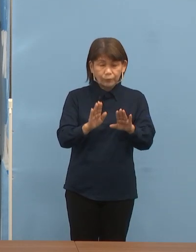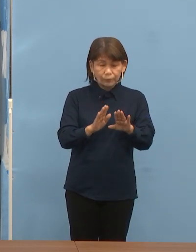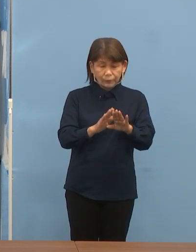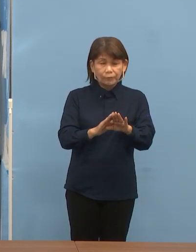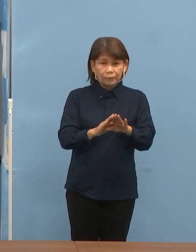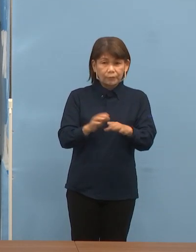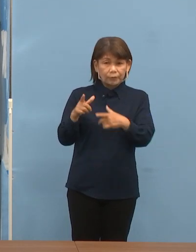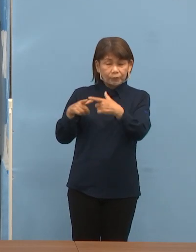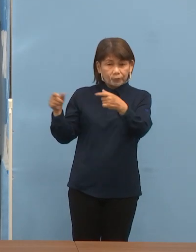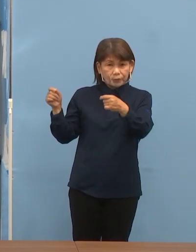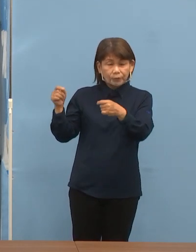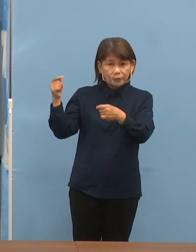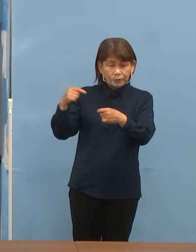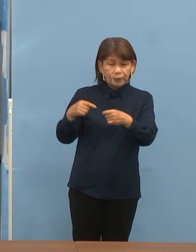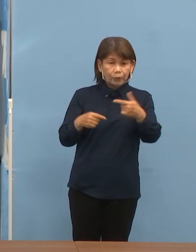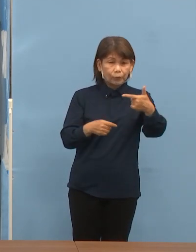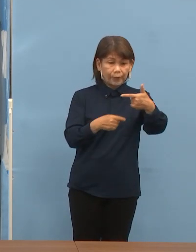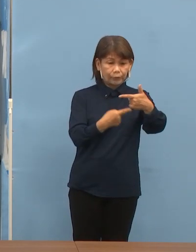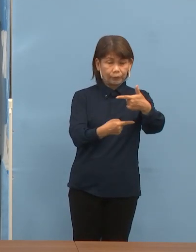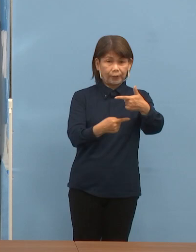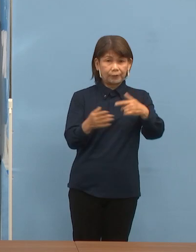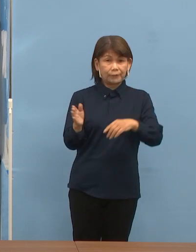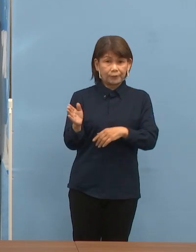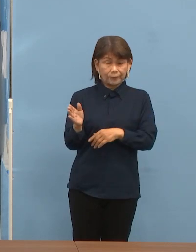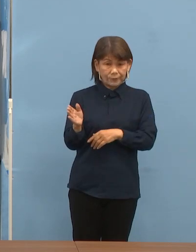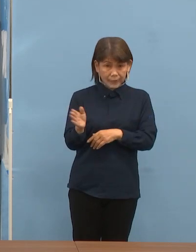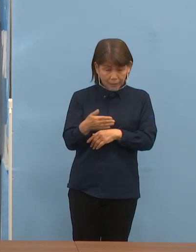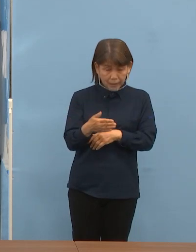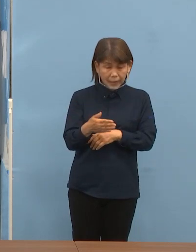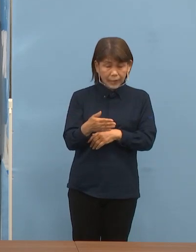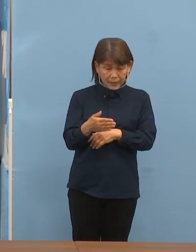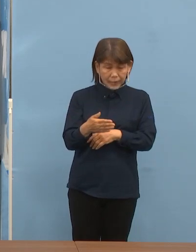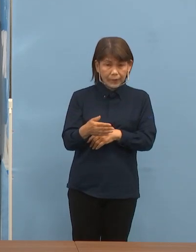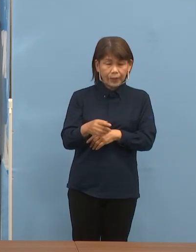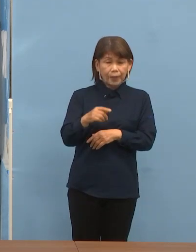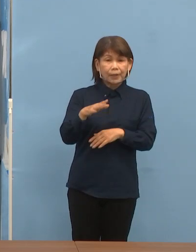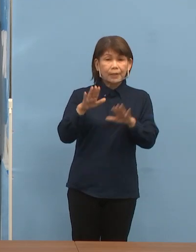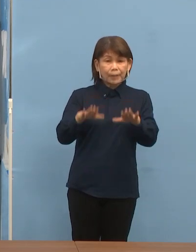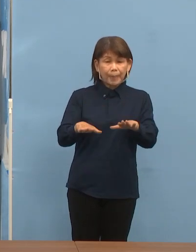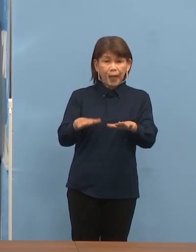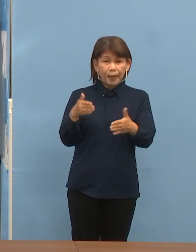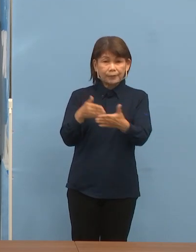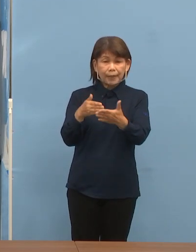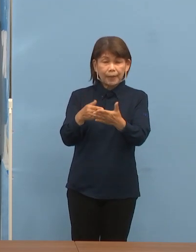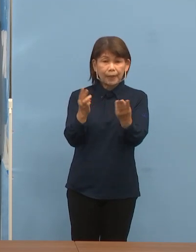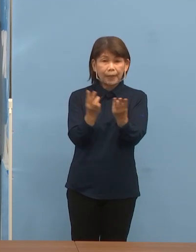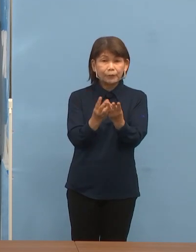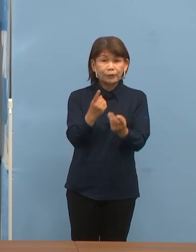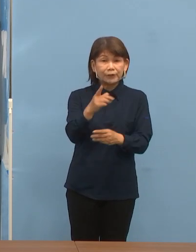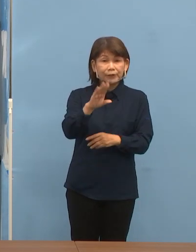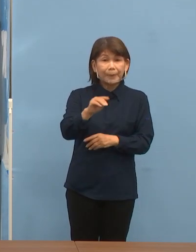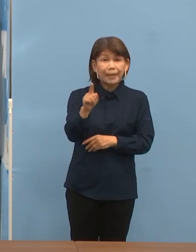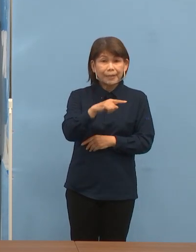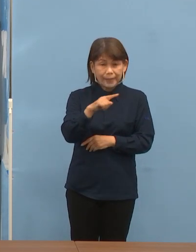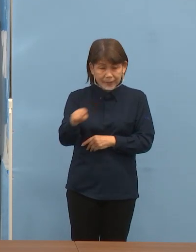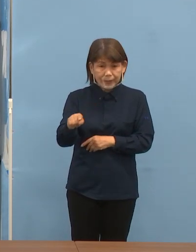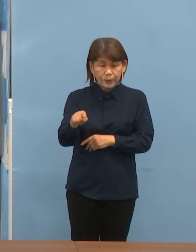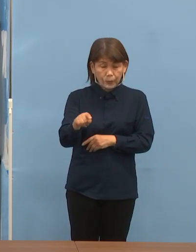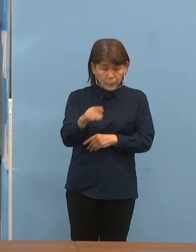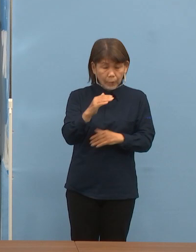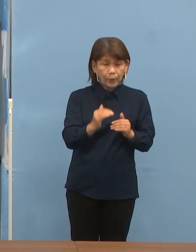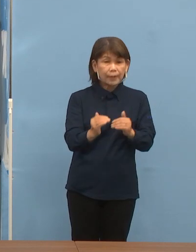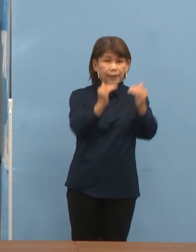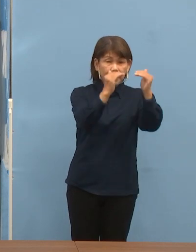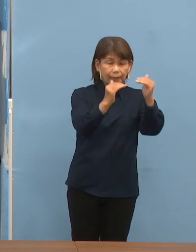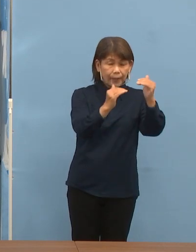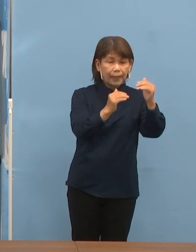日の入国者総数が1万人から2万人に引き上げられるというふうに伺っております。また入国者